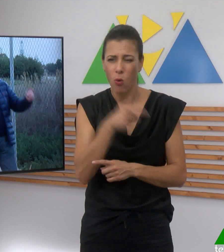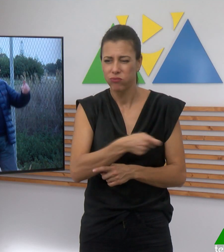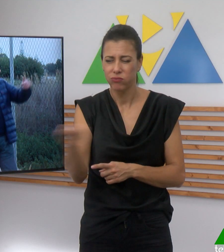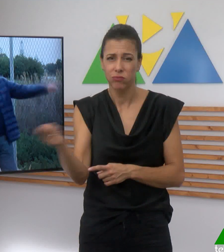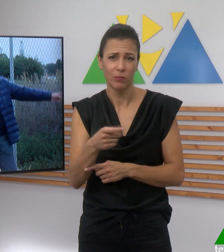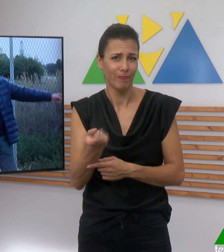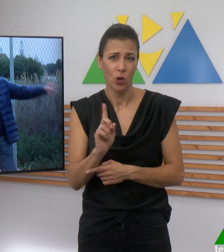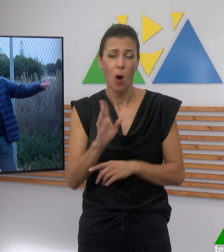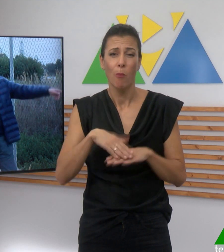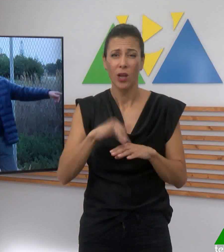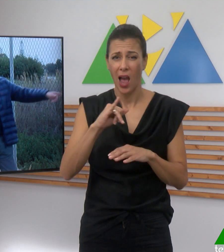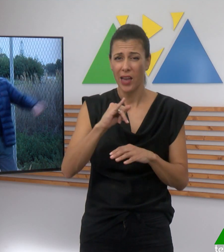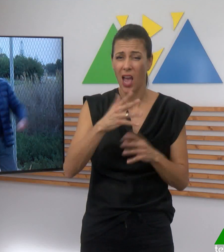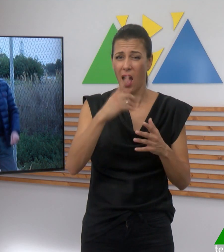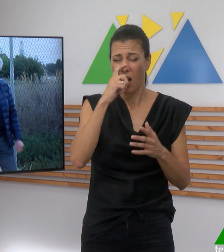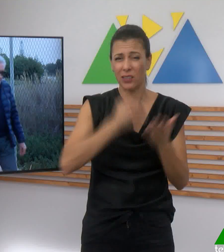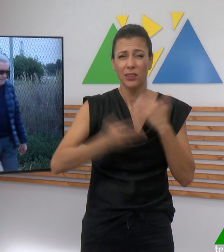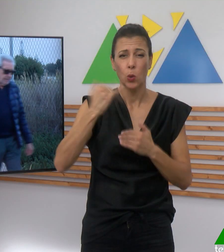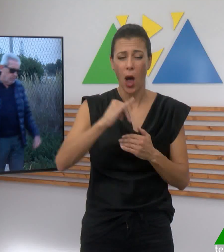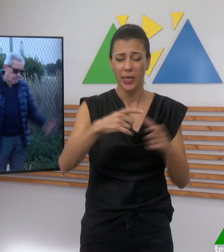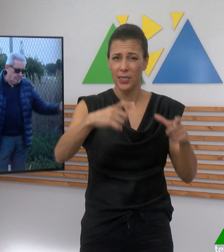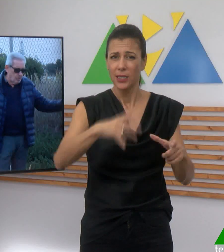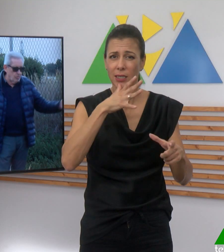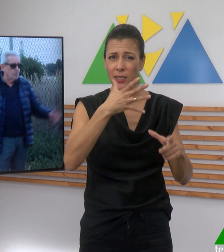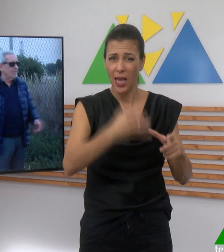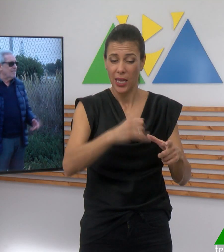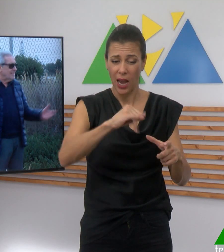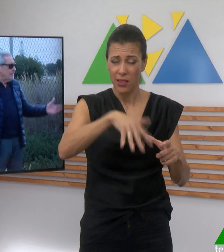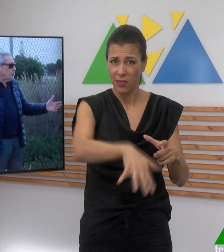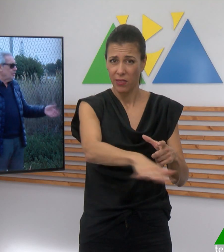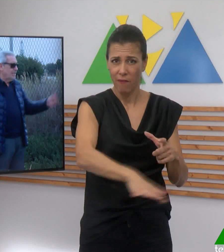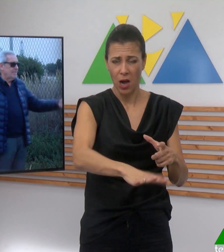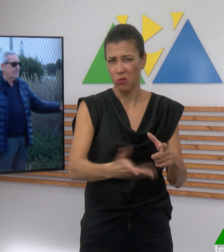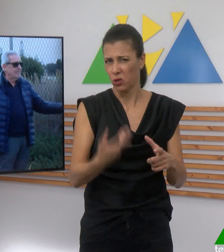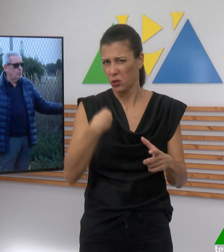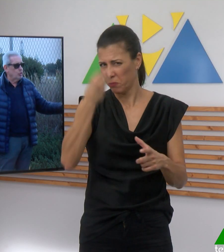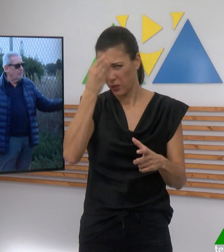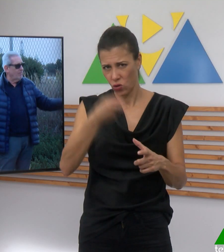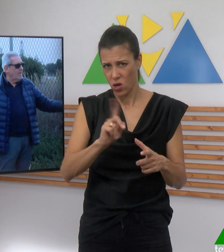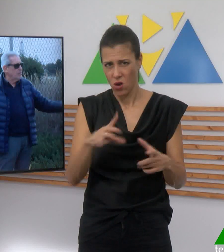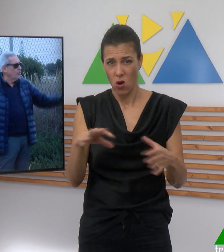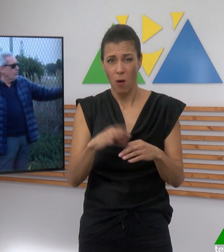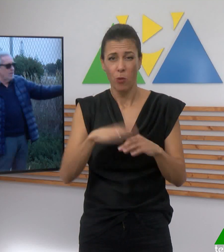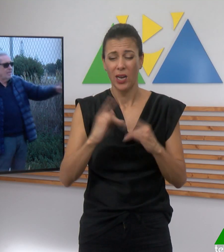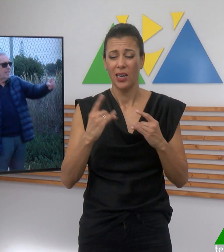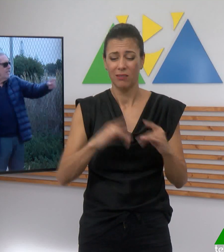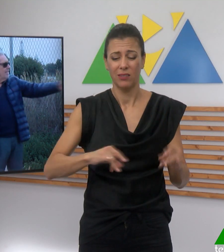antigua cequia que va por debajo y no tiene sentido no está la tierra está mucho más baja lo normal es que